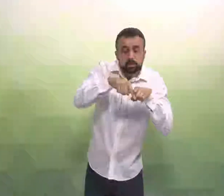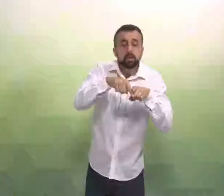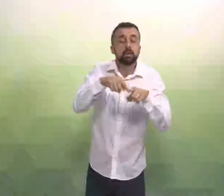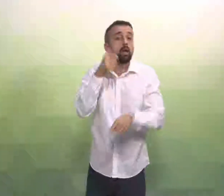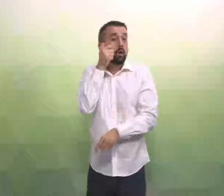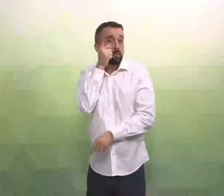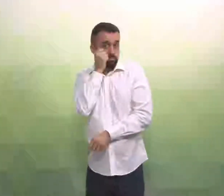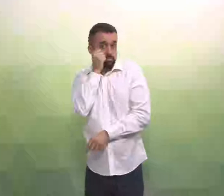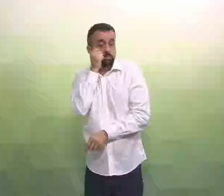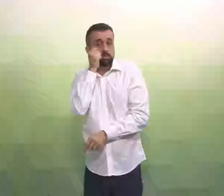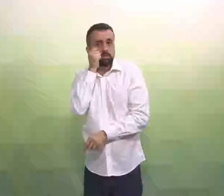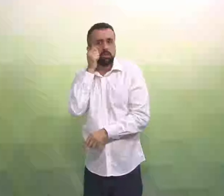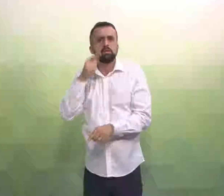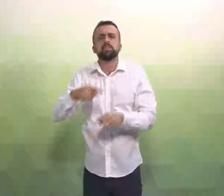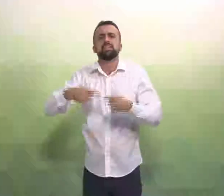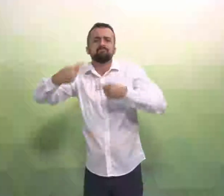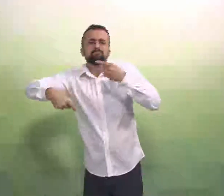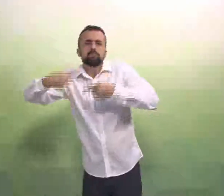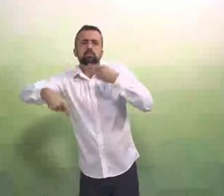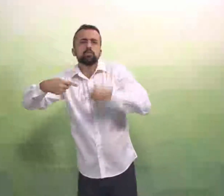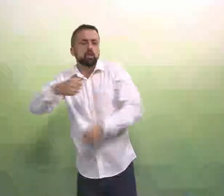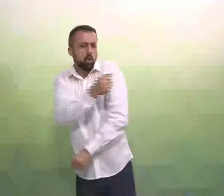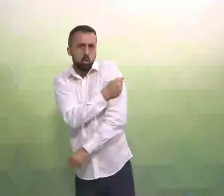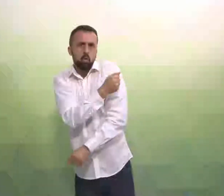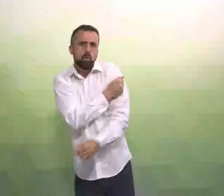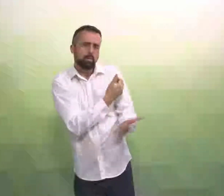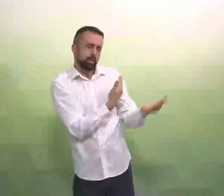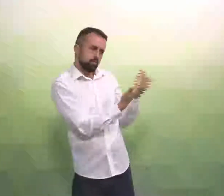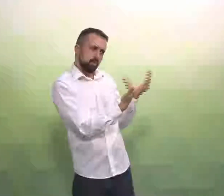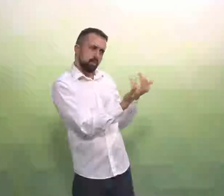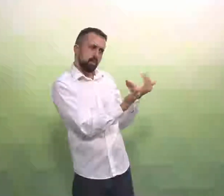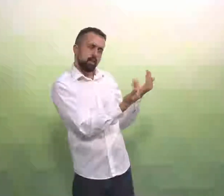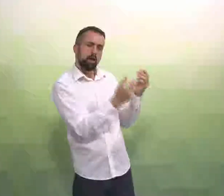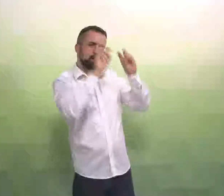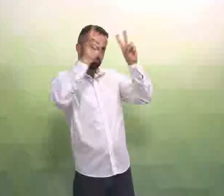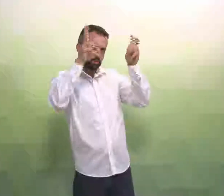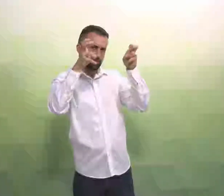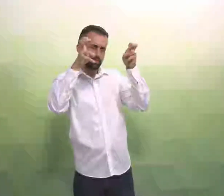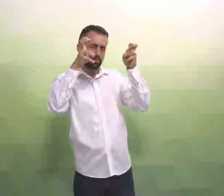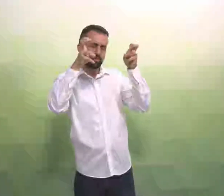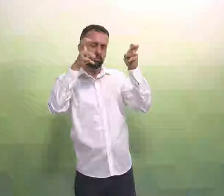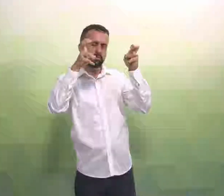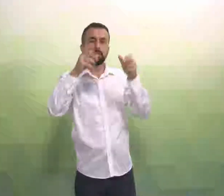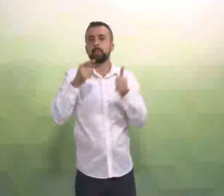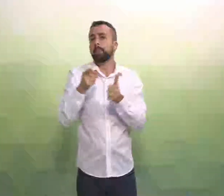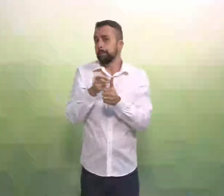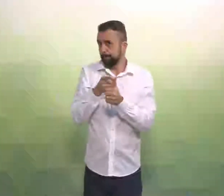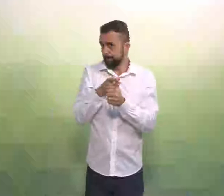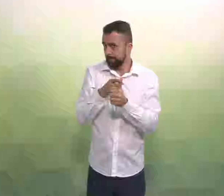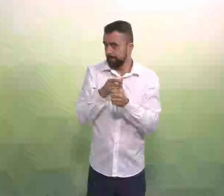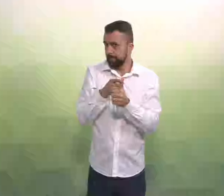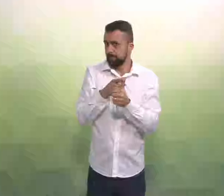se vocês estiverem na sala presencial do curso, discutam rapidamente com o colega do lado este tema.